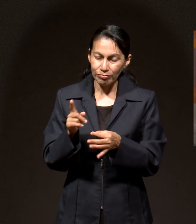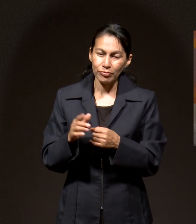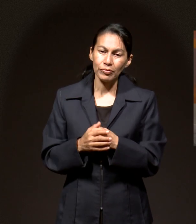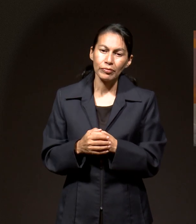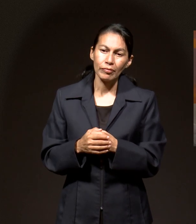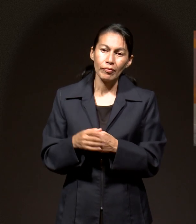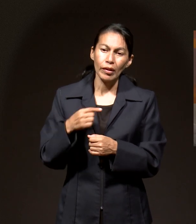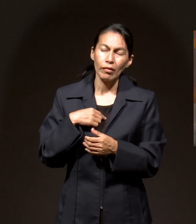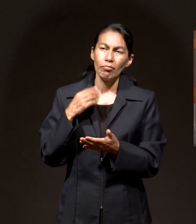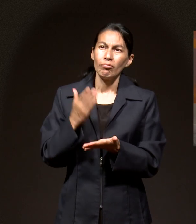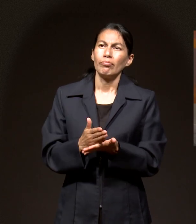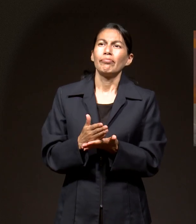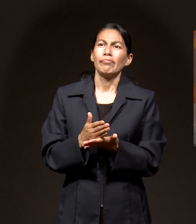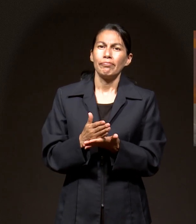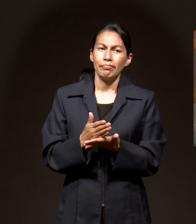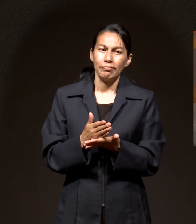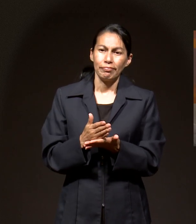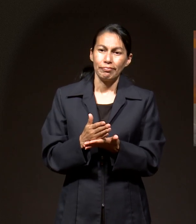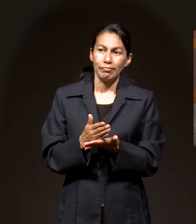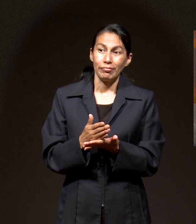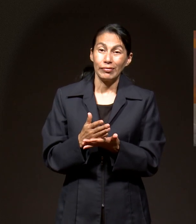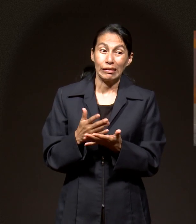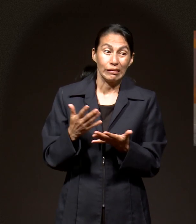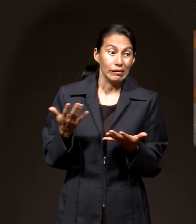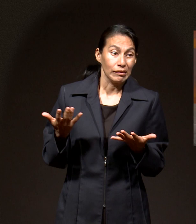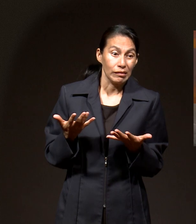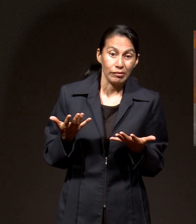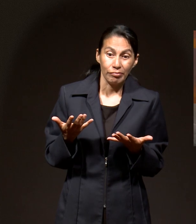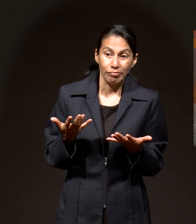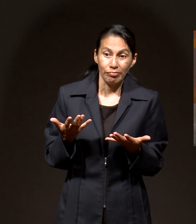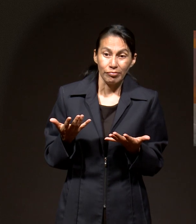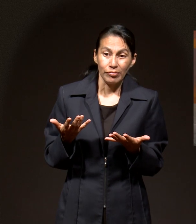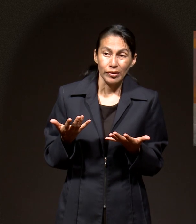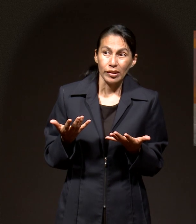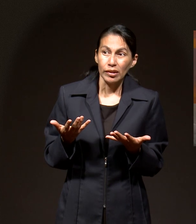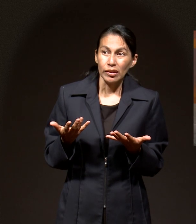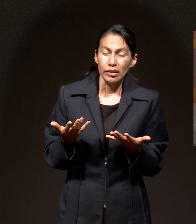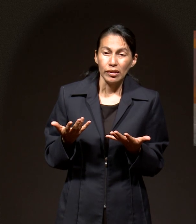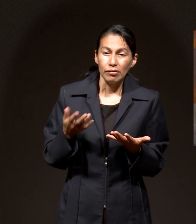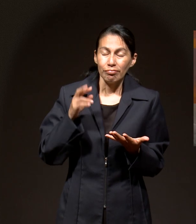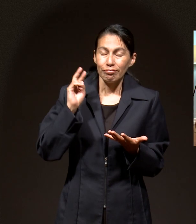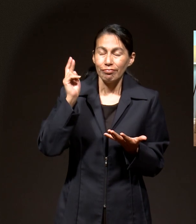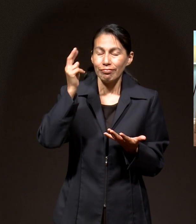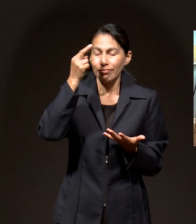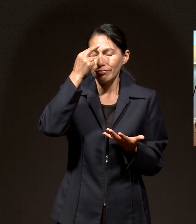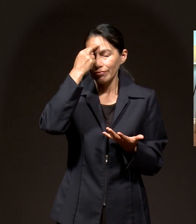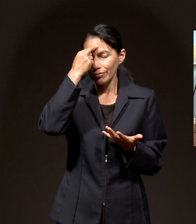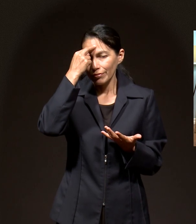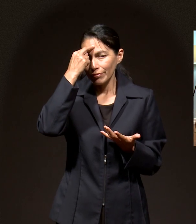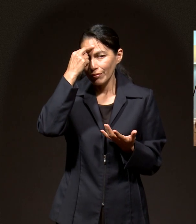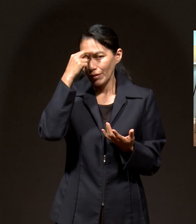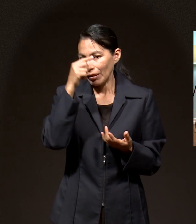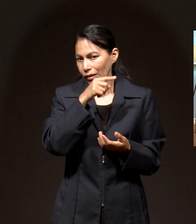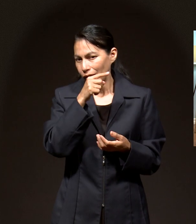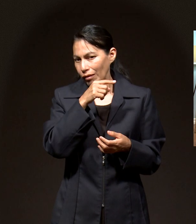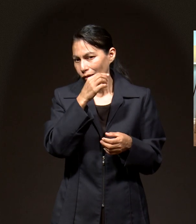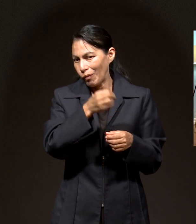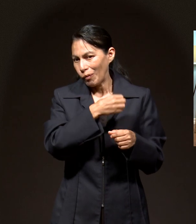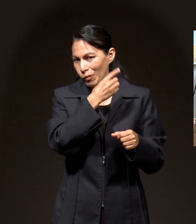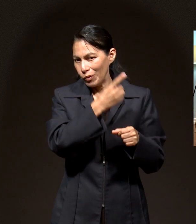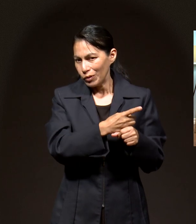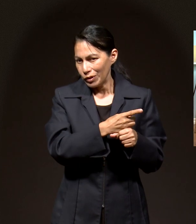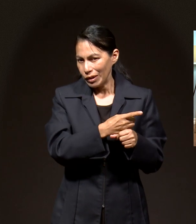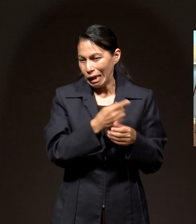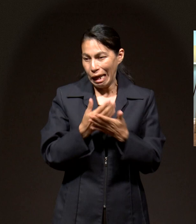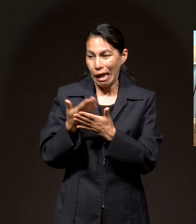Entonces fue allí cuando yo paré en seco y dije, ¿qué voy a hacer? Y recordé